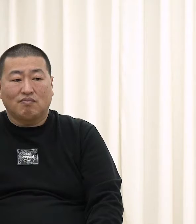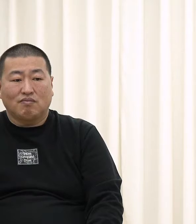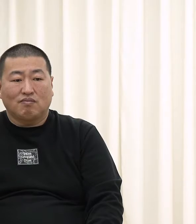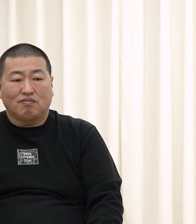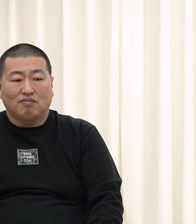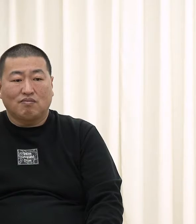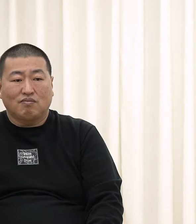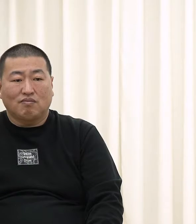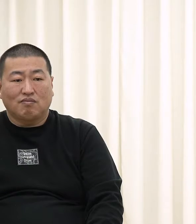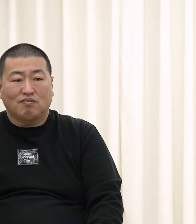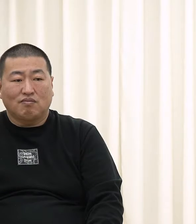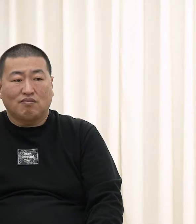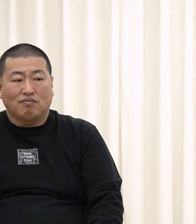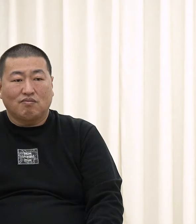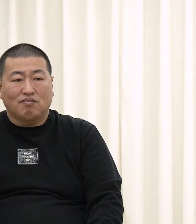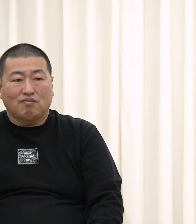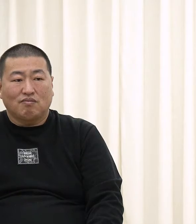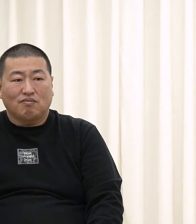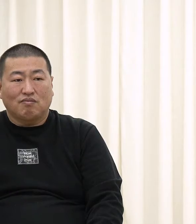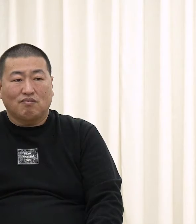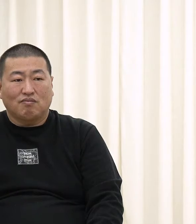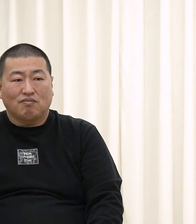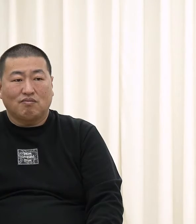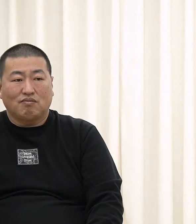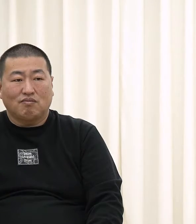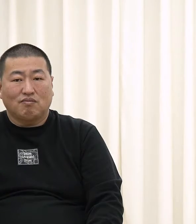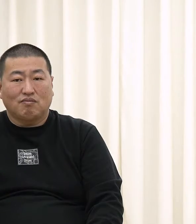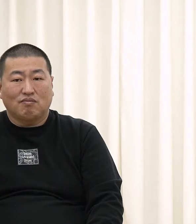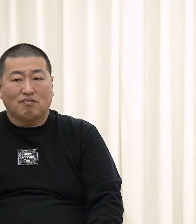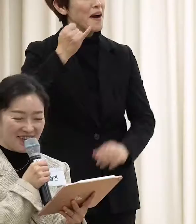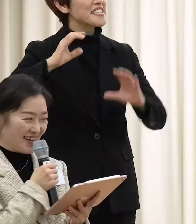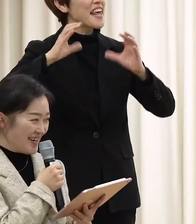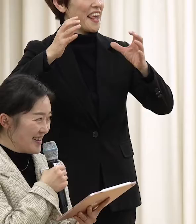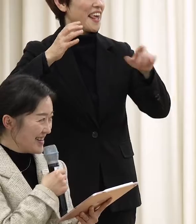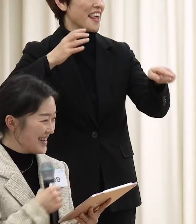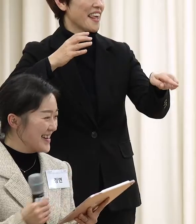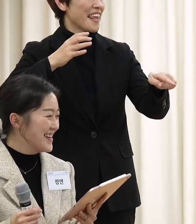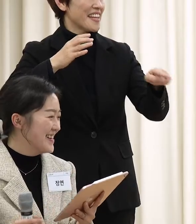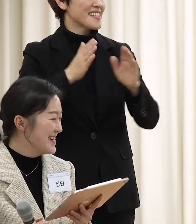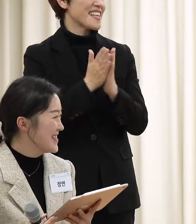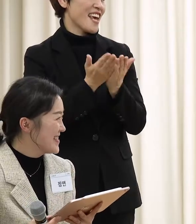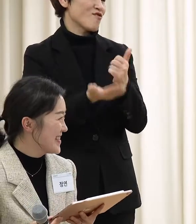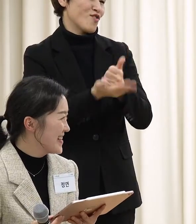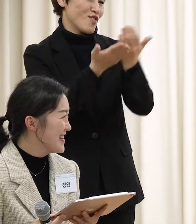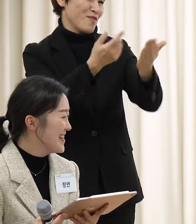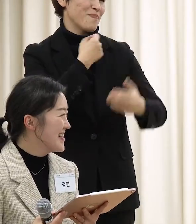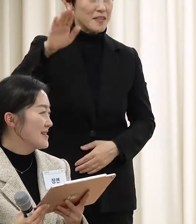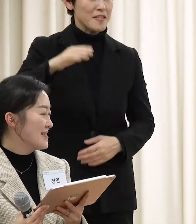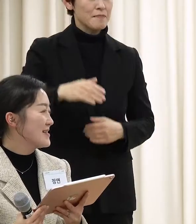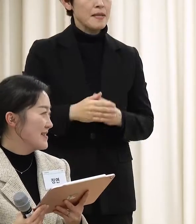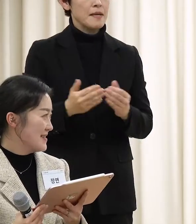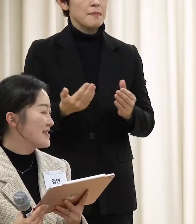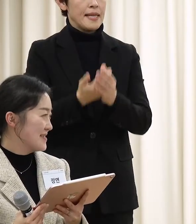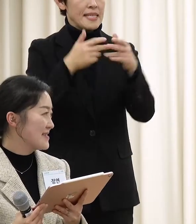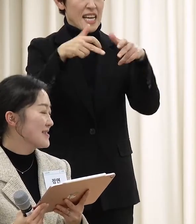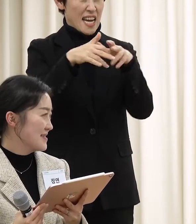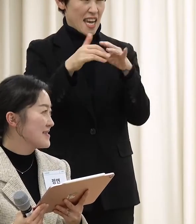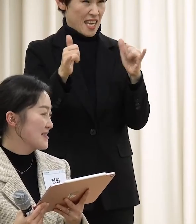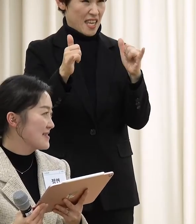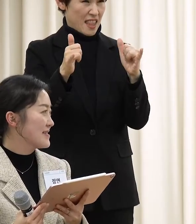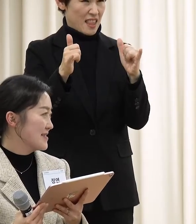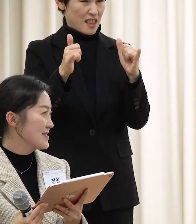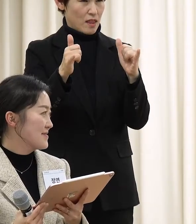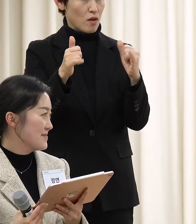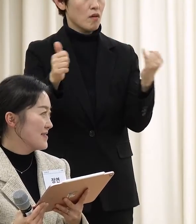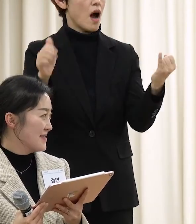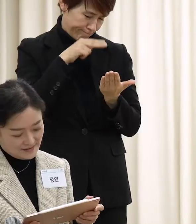대화하는 방법을 좀 배울 수 있어서 발달장애인들도 쉽게 책을 접할 수 있을 것 같습니다. 네, 엄마의 예. 세계. 저 같은 발달장애인들이